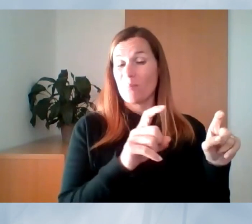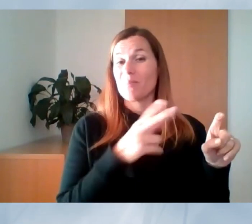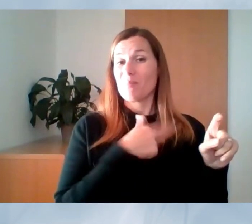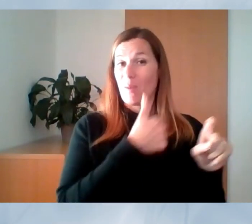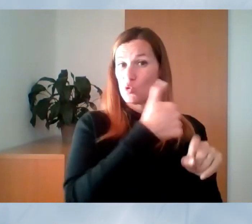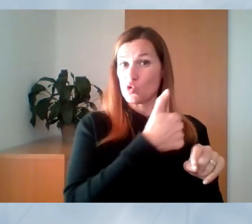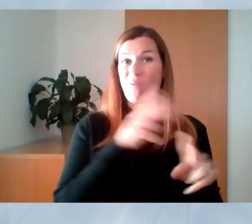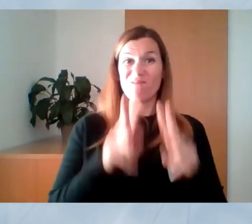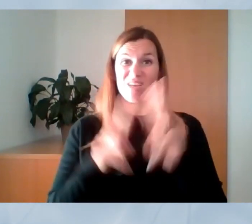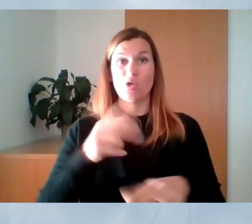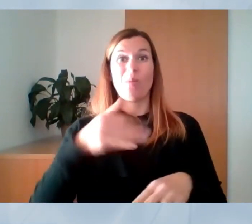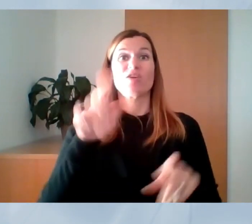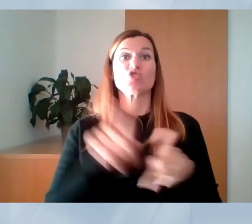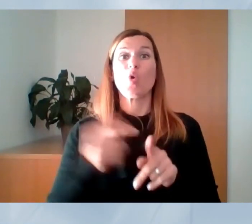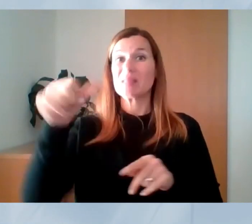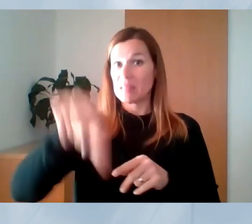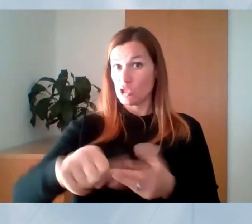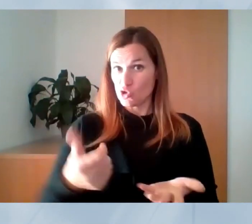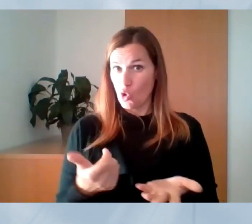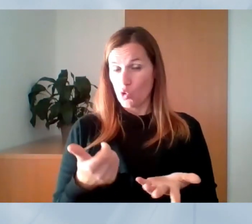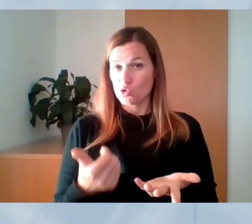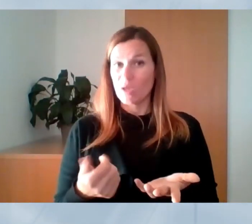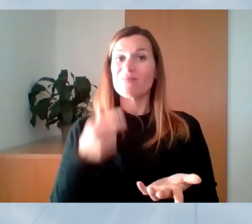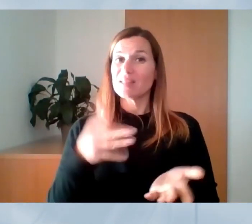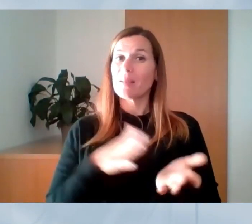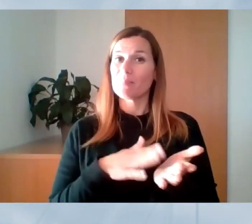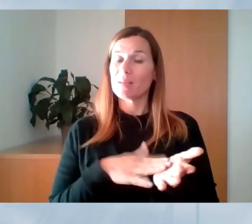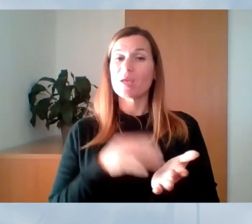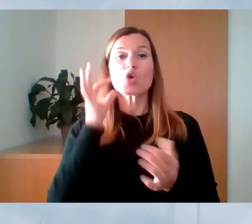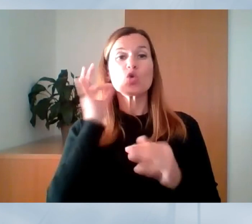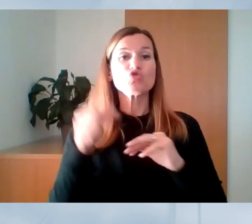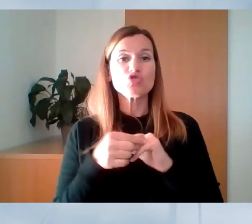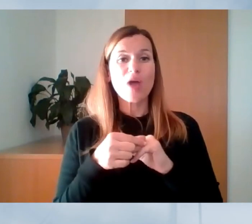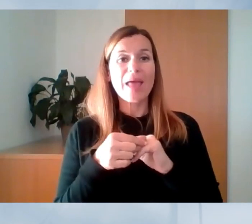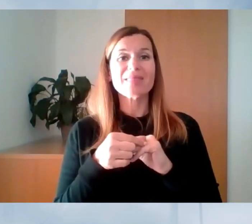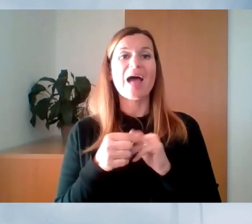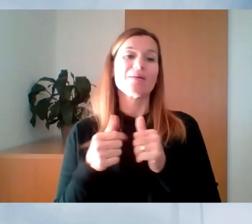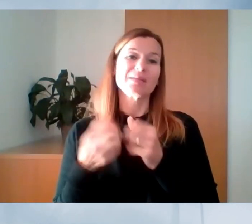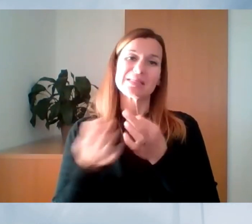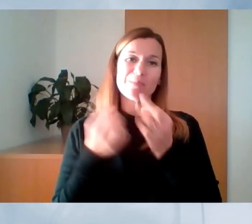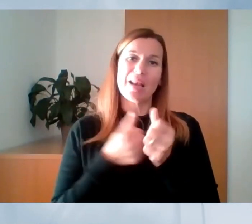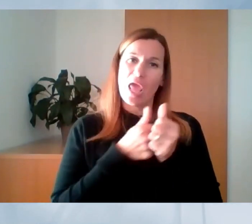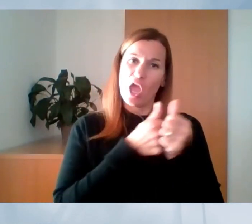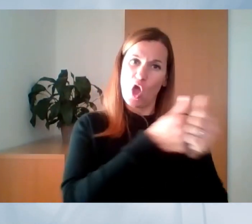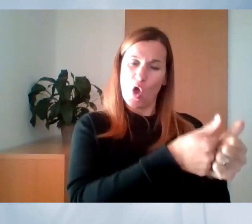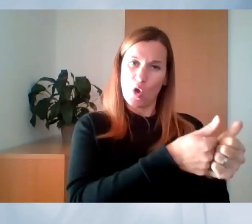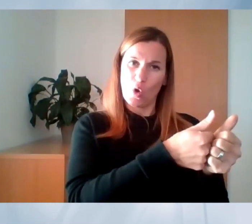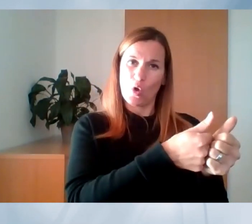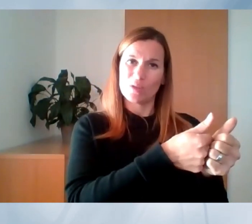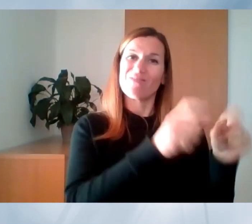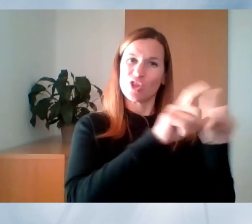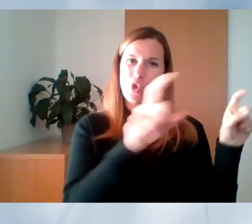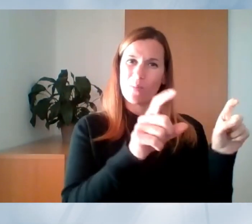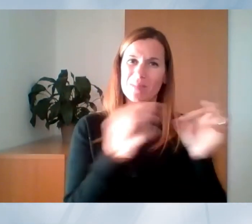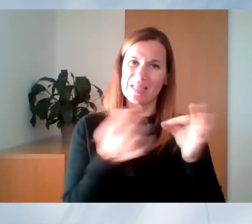pa čez 1000, a ne v Sloveniji. Glejte, po tem primeru ta žena gre z njim v dom zvečer na sprehod, pa je